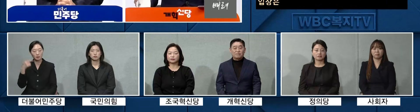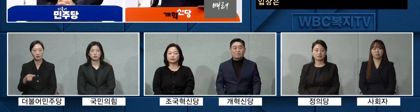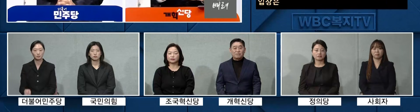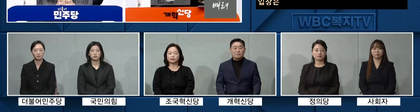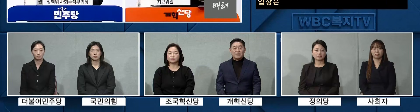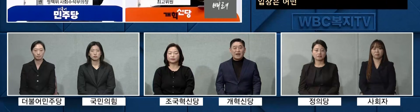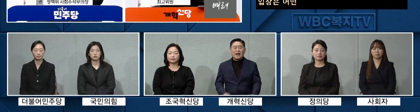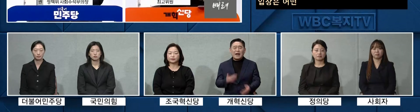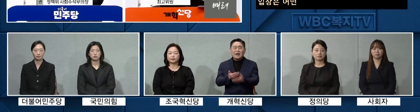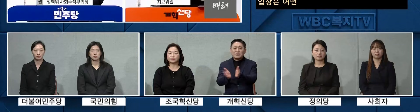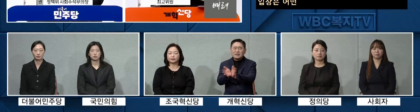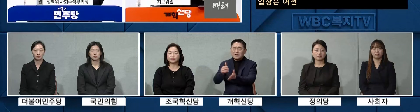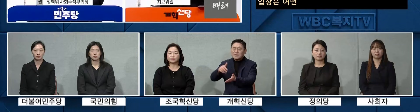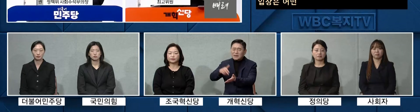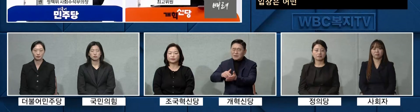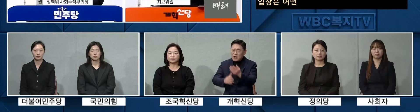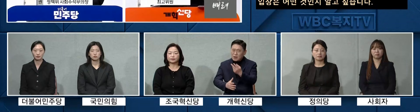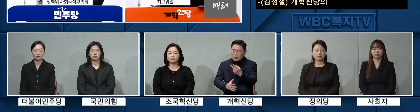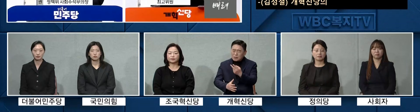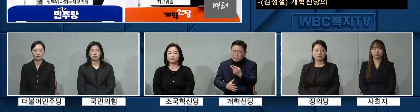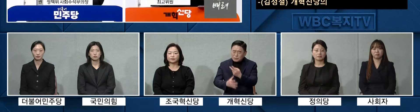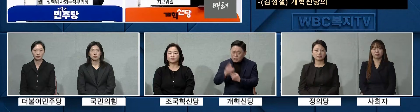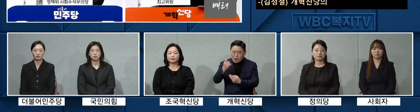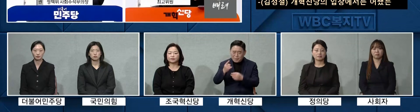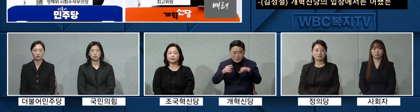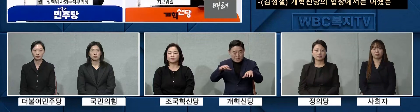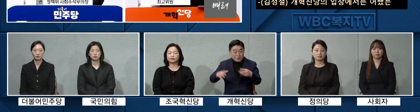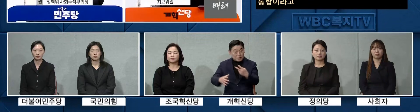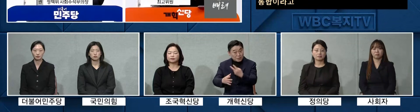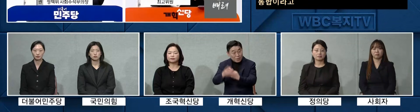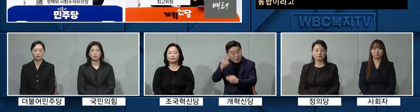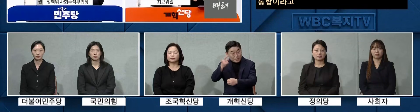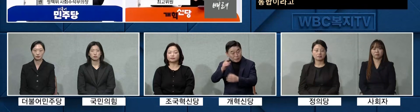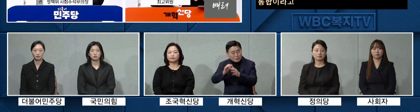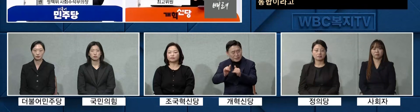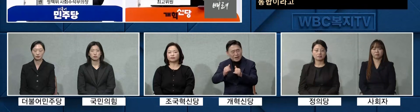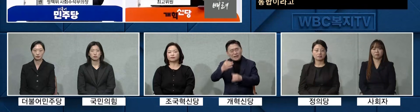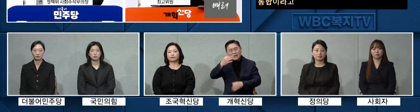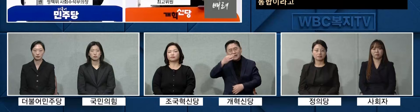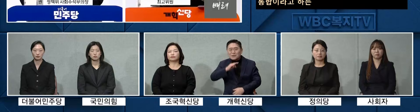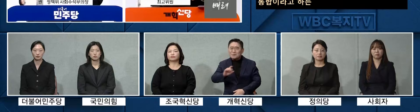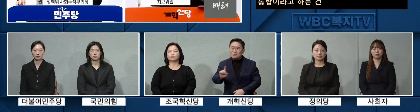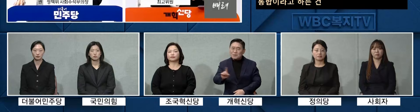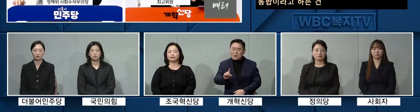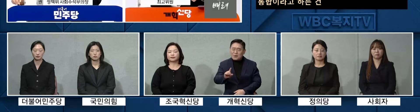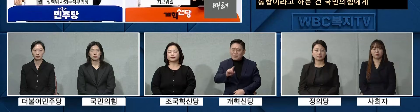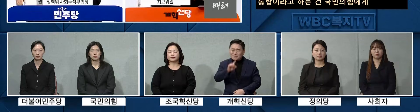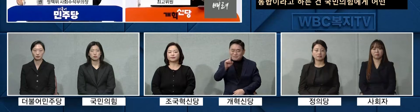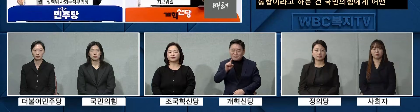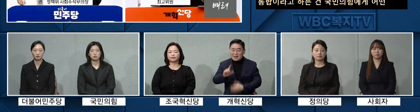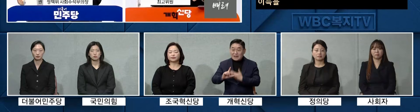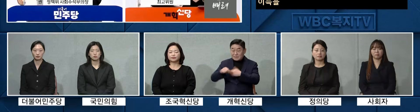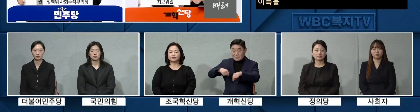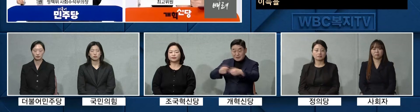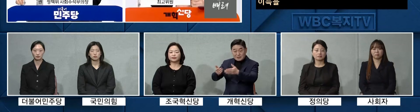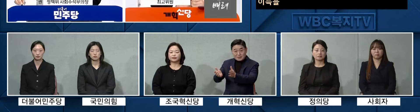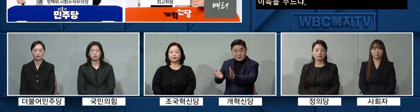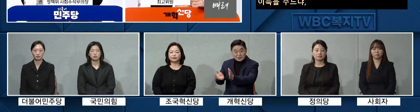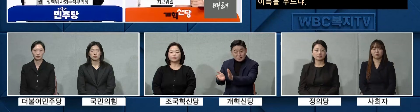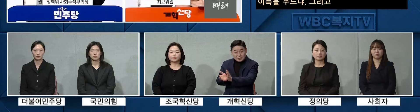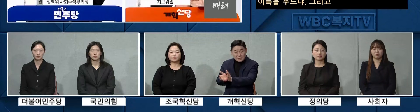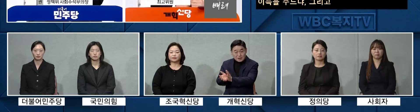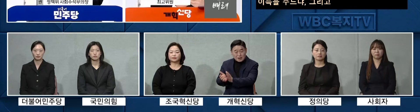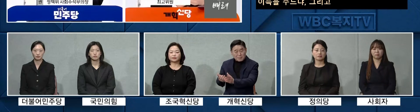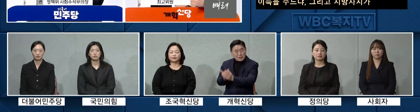개혁신당의 입장에서는 어쨌든 통합이라고 하는 건 국민들에게 어떤 이득을 주느냐 그리고 지방자치가 어떻게 발전하느냐의 관점에서